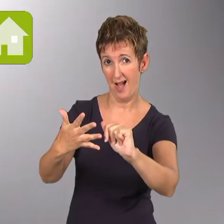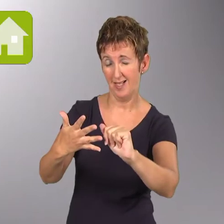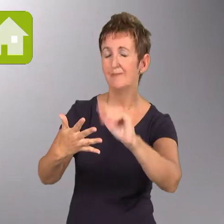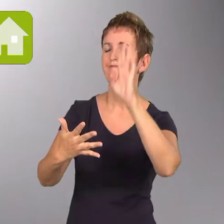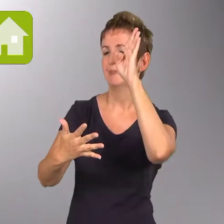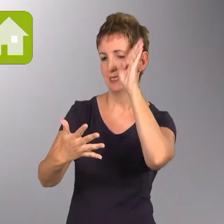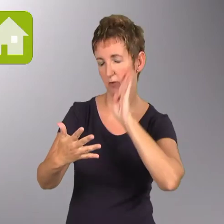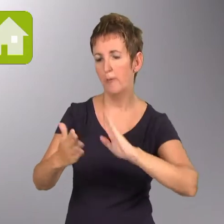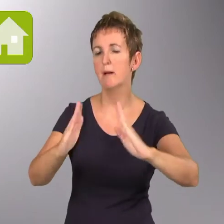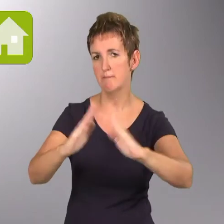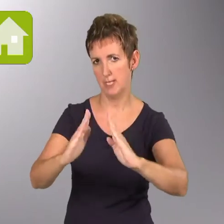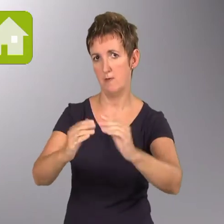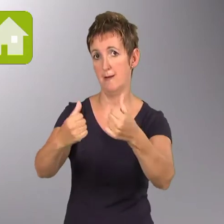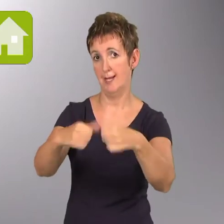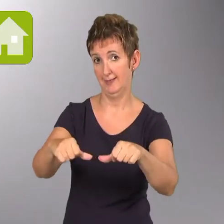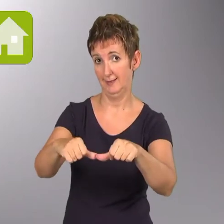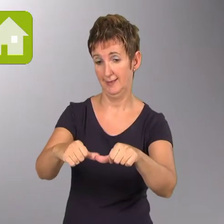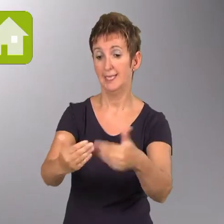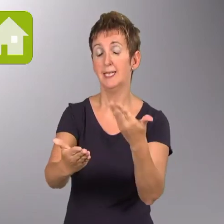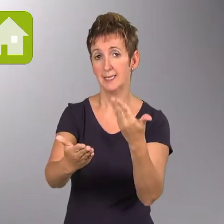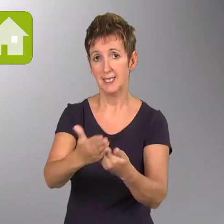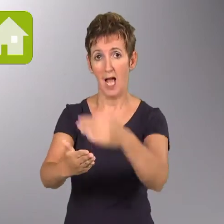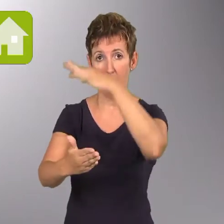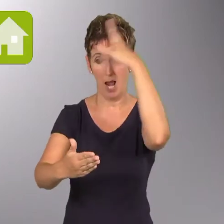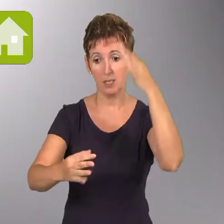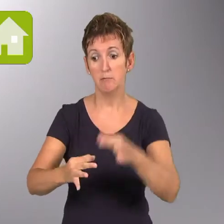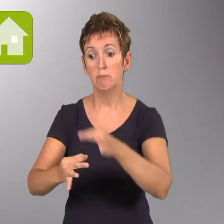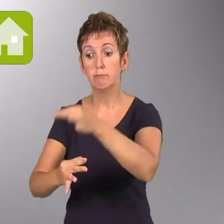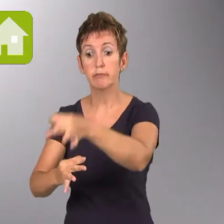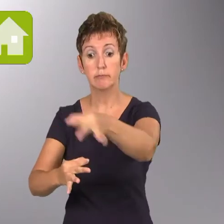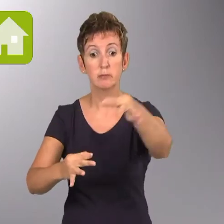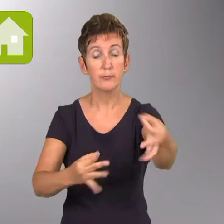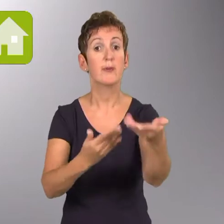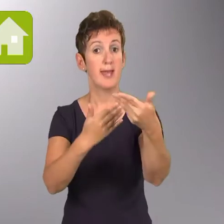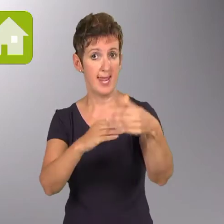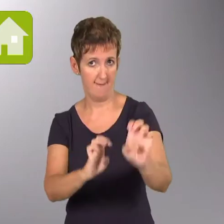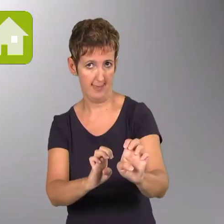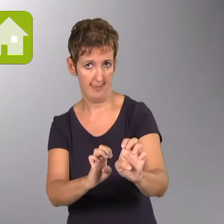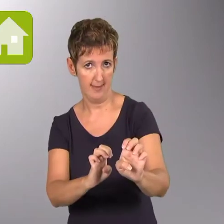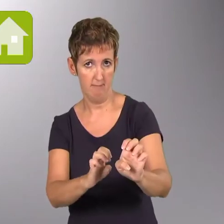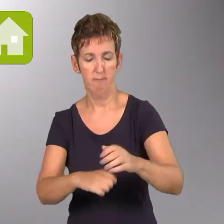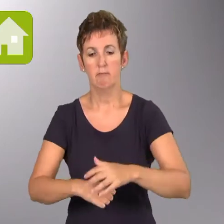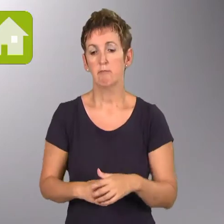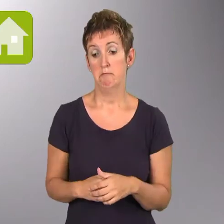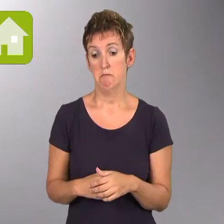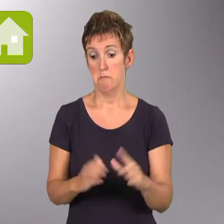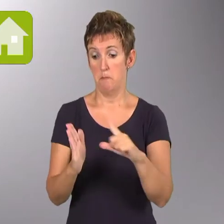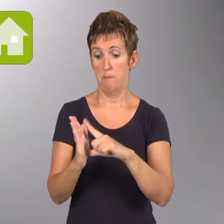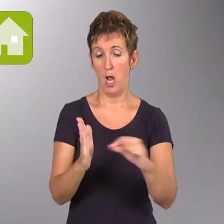Si vous souffrez de plusieurs de ces symptômes décrits ci-dessus, restez impérativement à la maison. Vous évitez ainsi la propagation